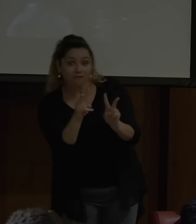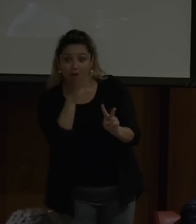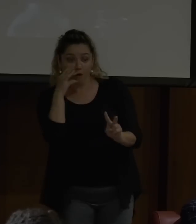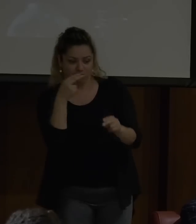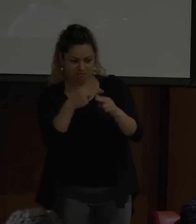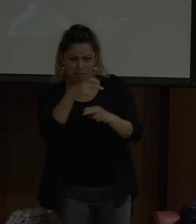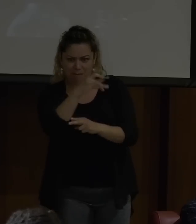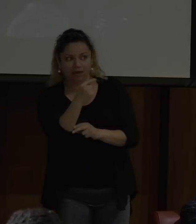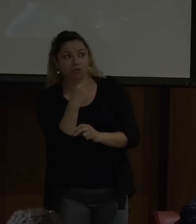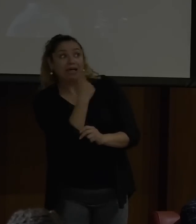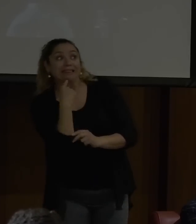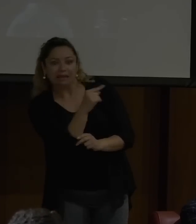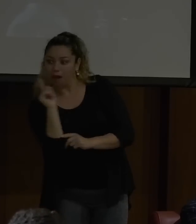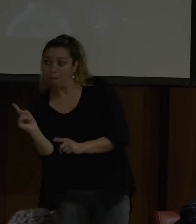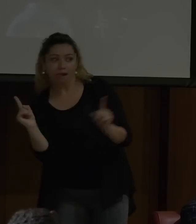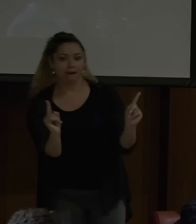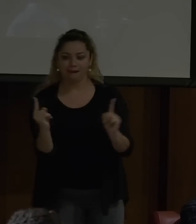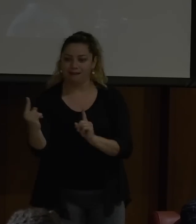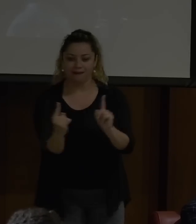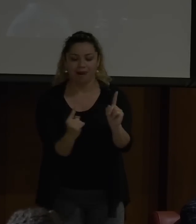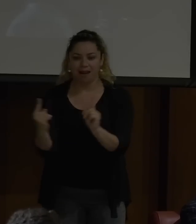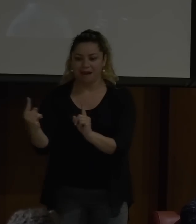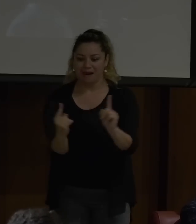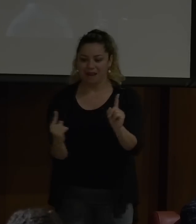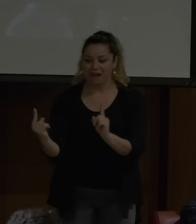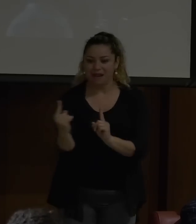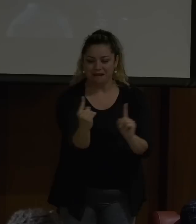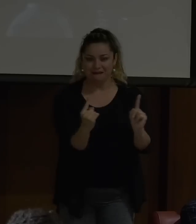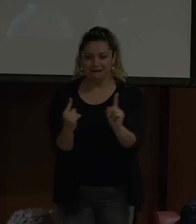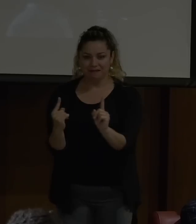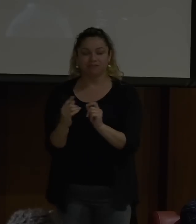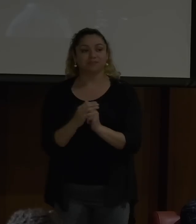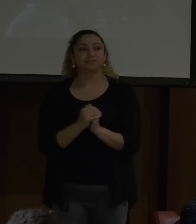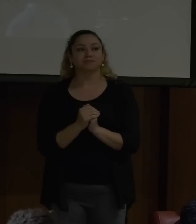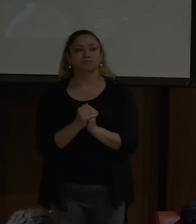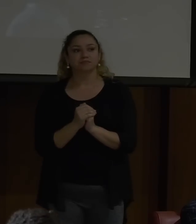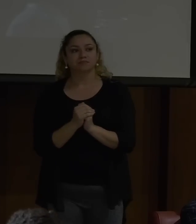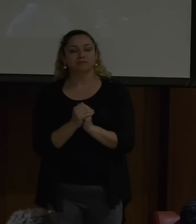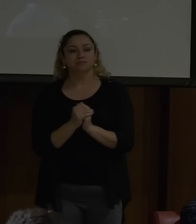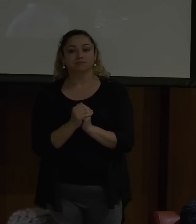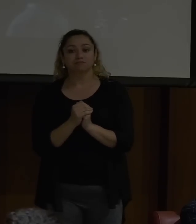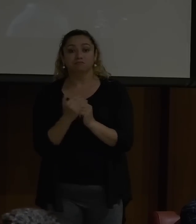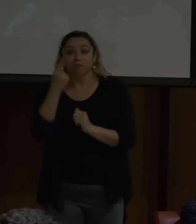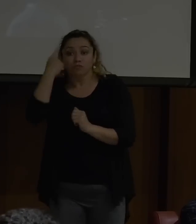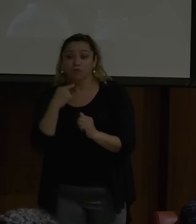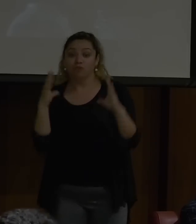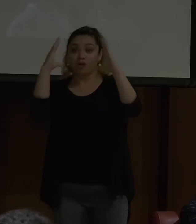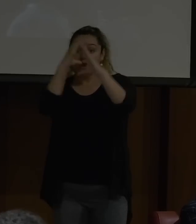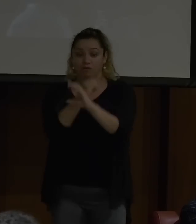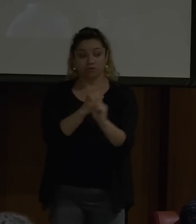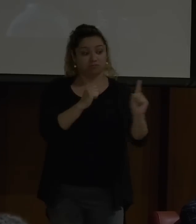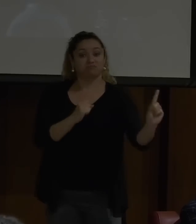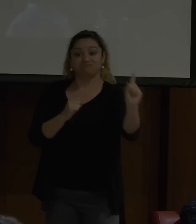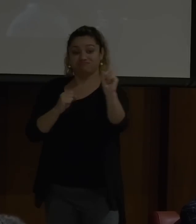le dice que Leandro lo vino buscando. La lengua de Leandro en la noche canta alegría